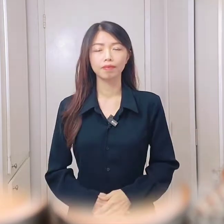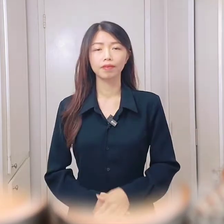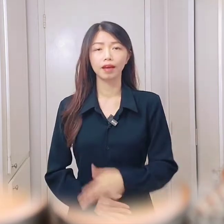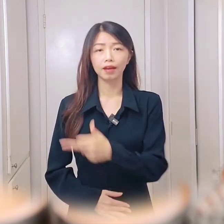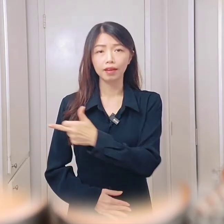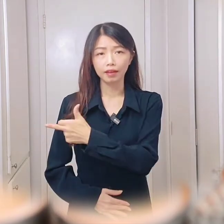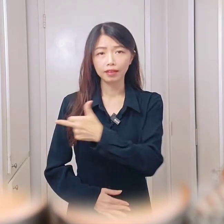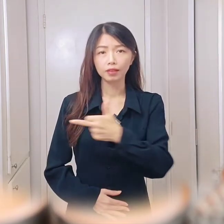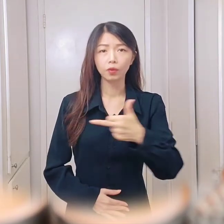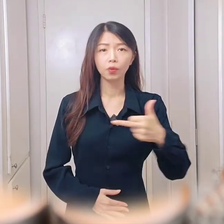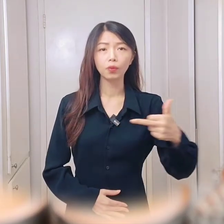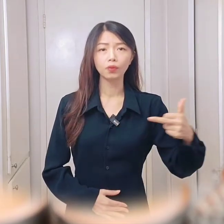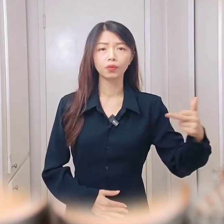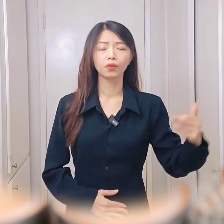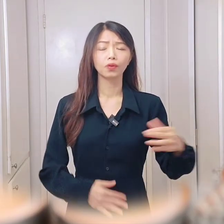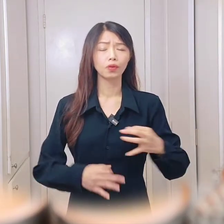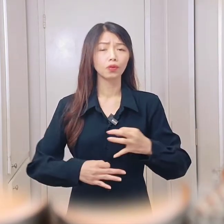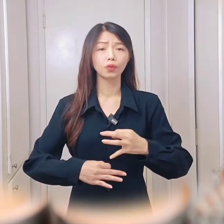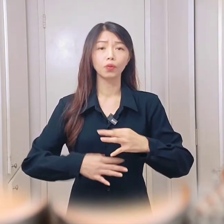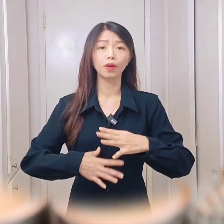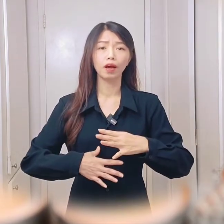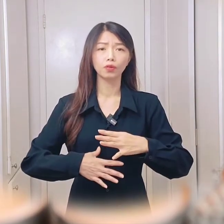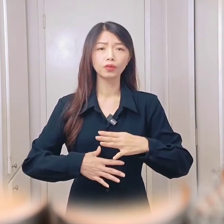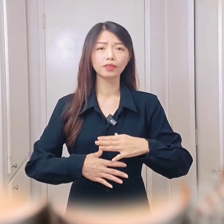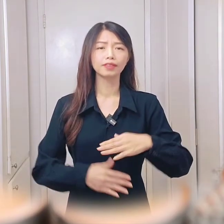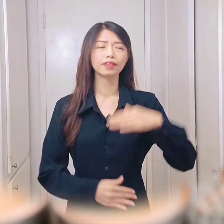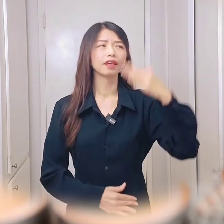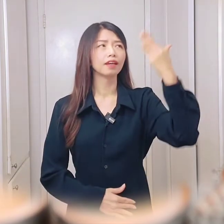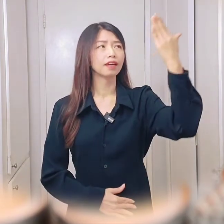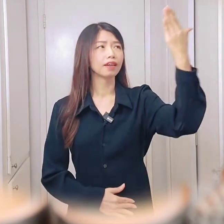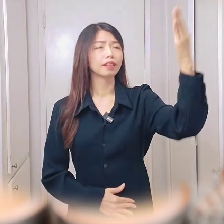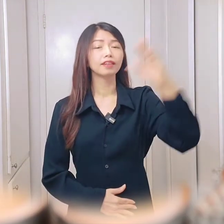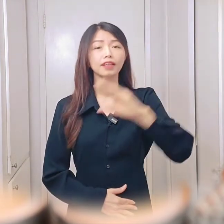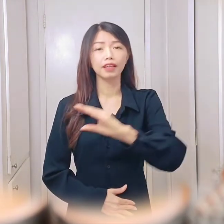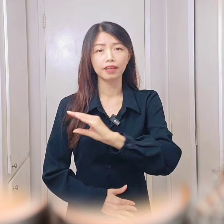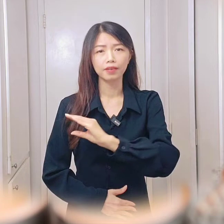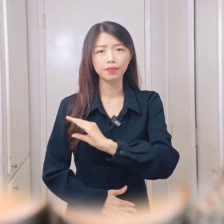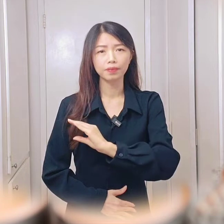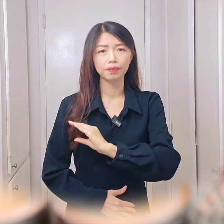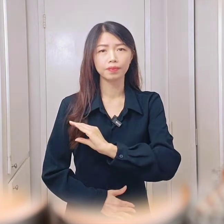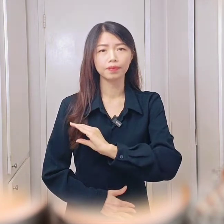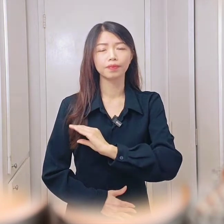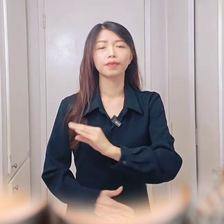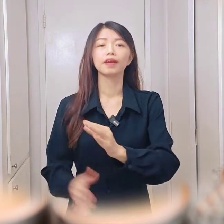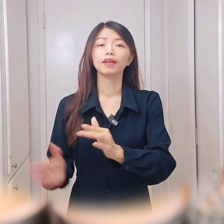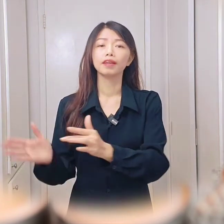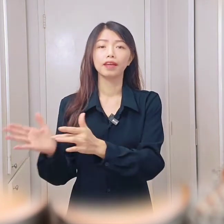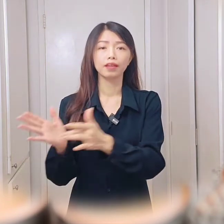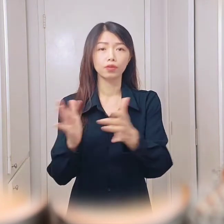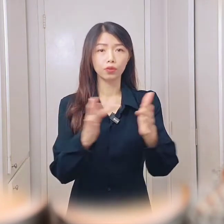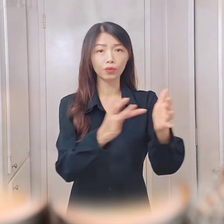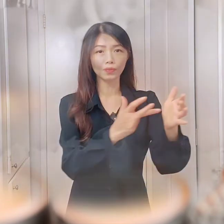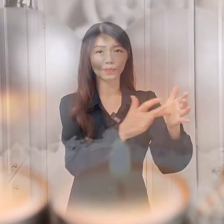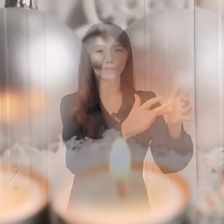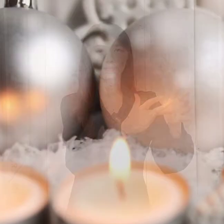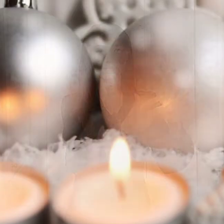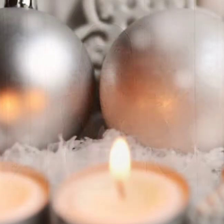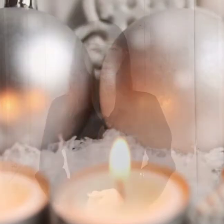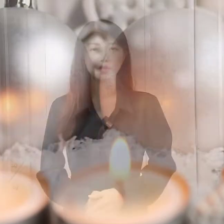예수. 크고 놀라운 그 이름